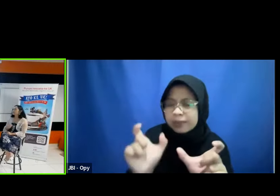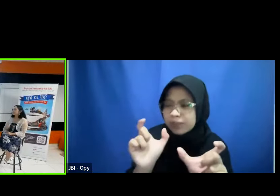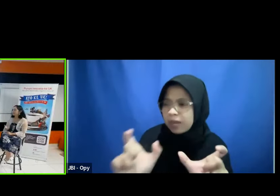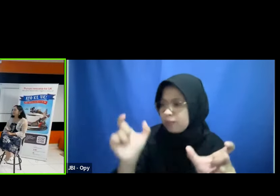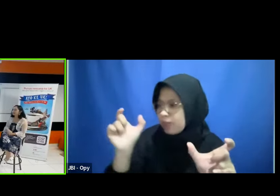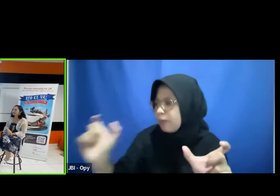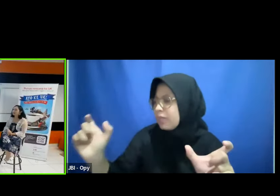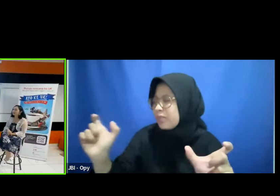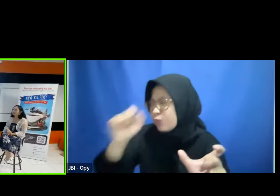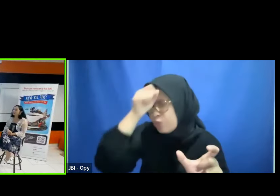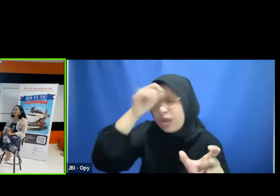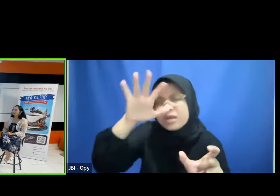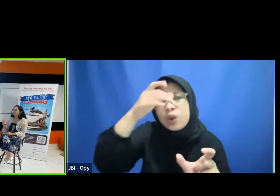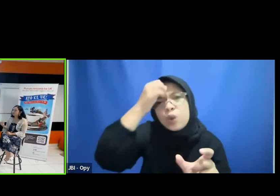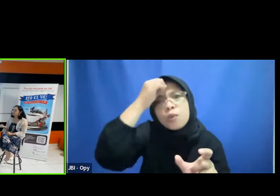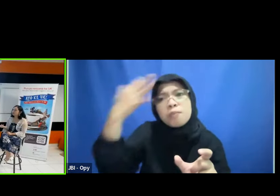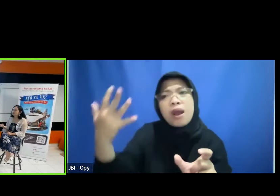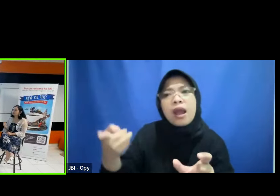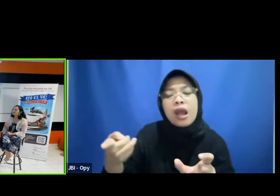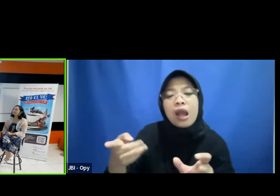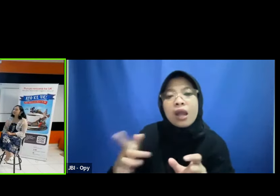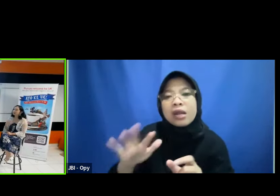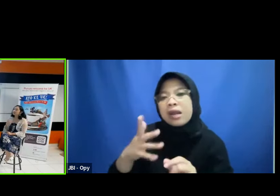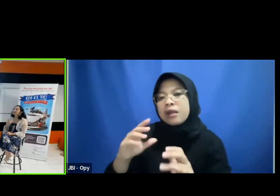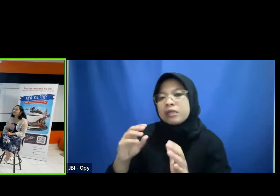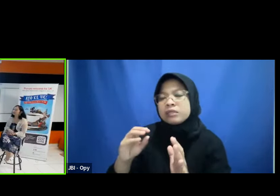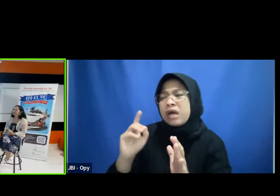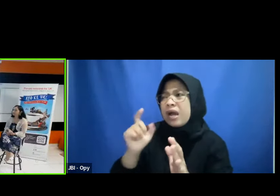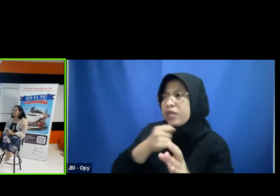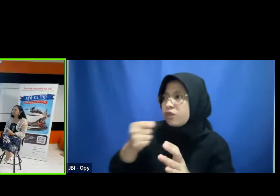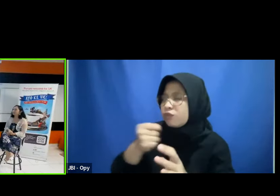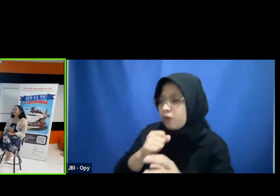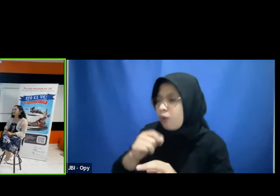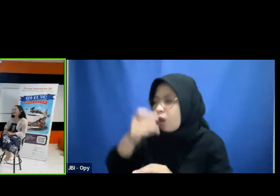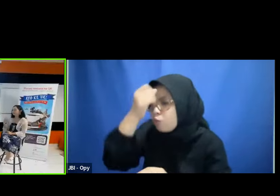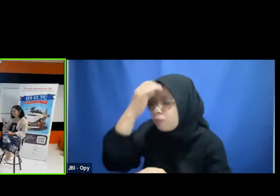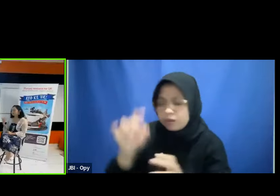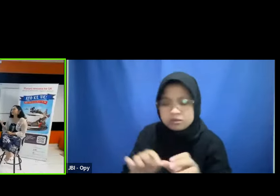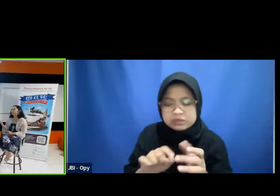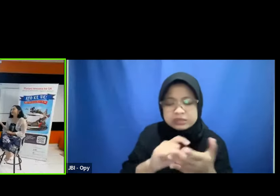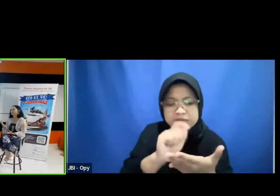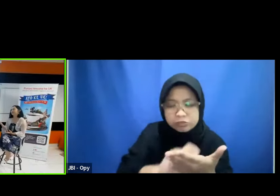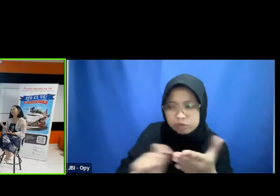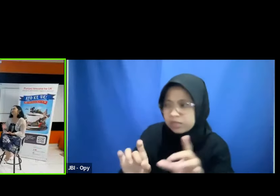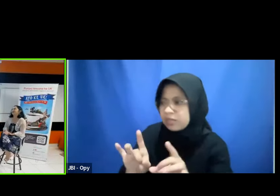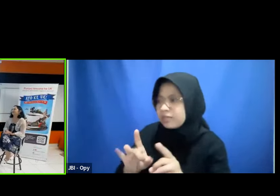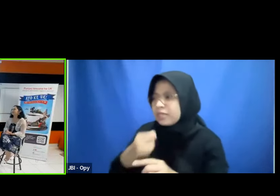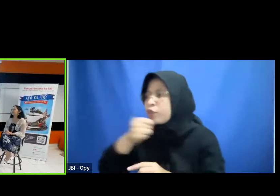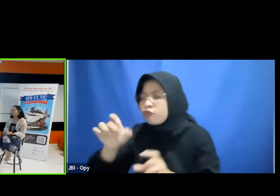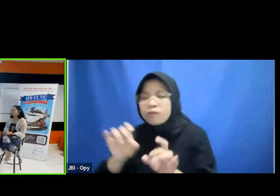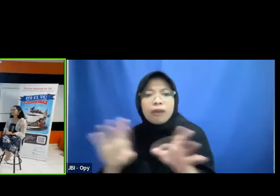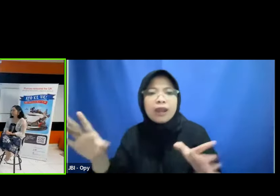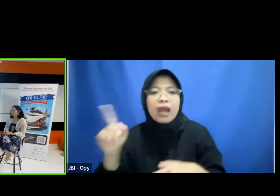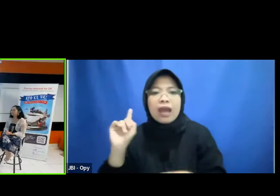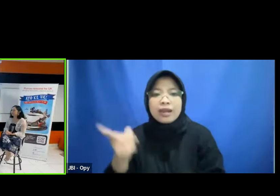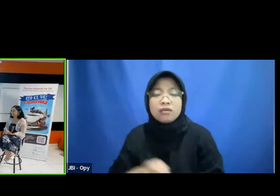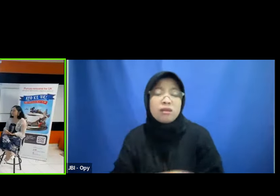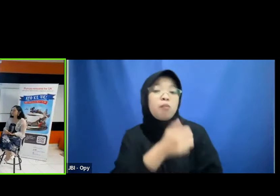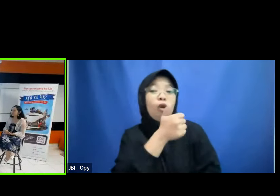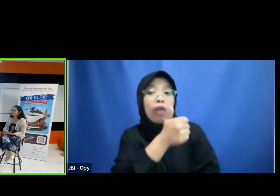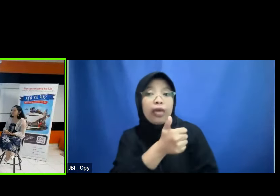tulis di esai jadi ternyata yang kita sebutin di interview ada detail yang beda sama yang di Esi gitu nah itu juga Gimana tuh pak Boleh banget